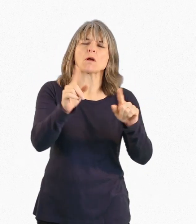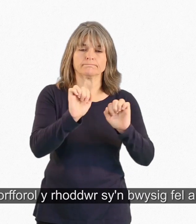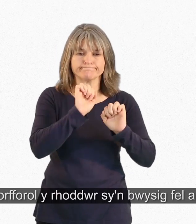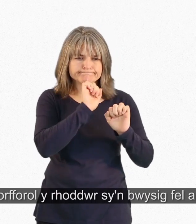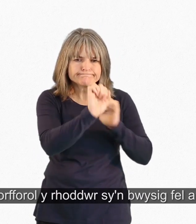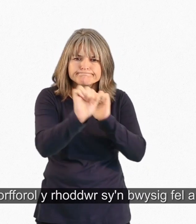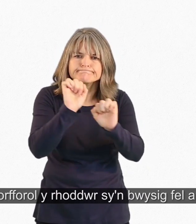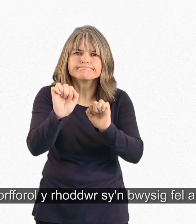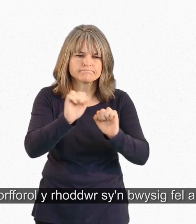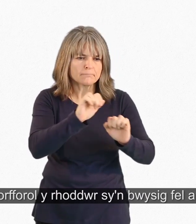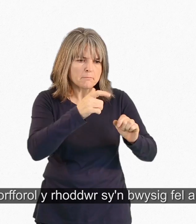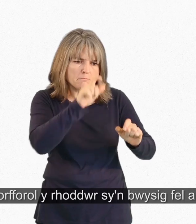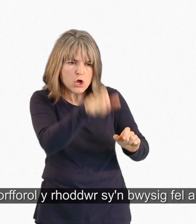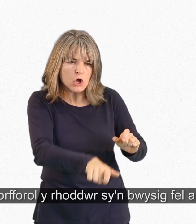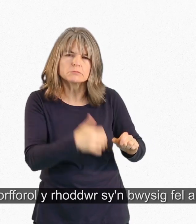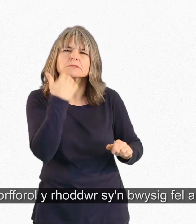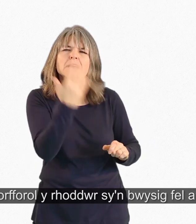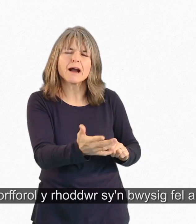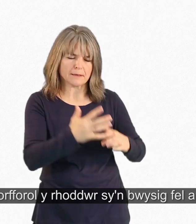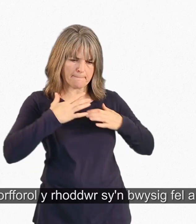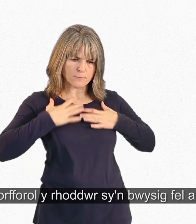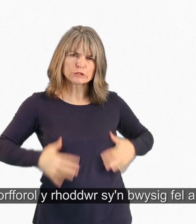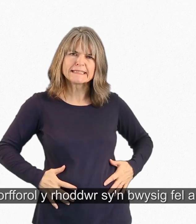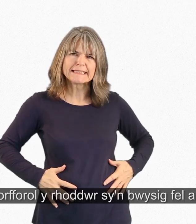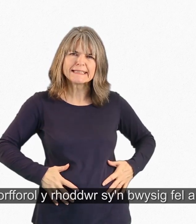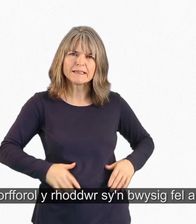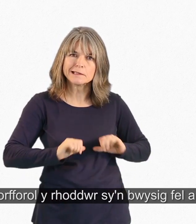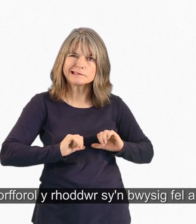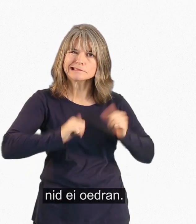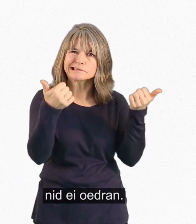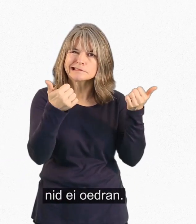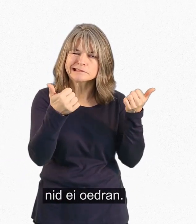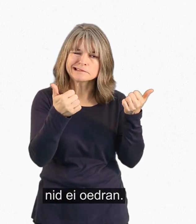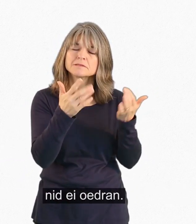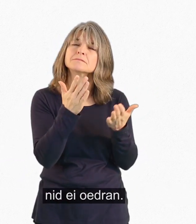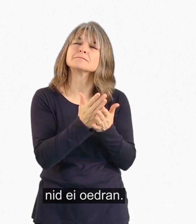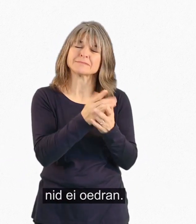Cyflwr corfforol y rhoddwr sy'n bwysig fel arfer. Nid ei oedran.